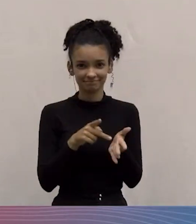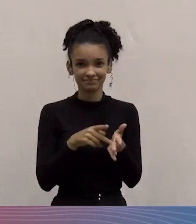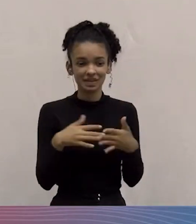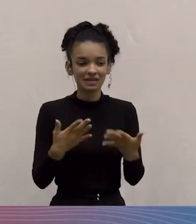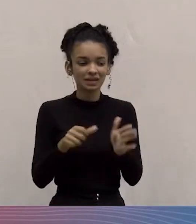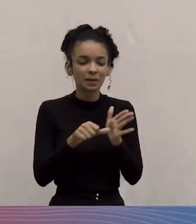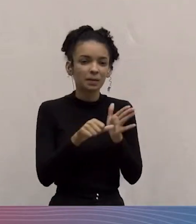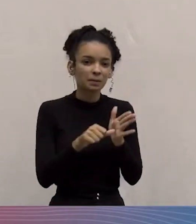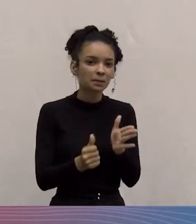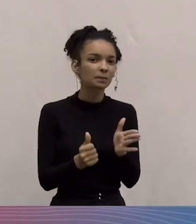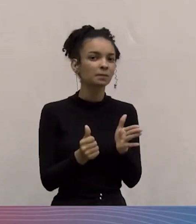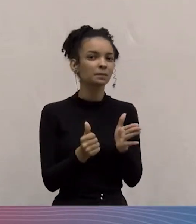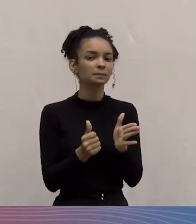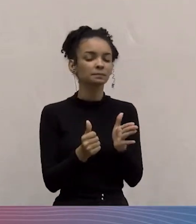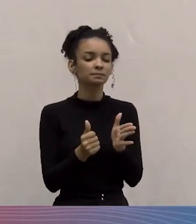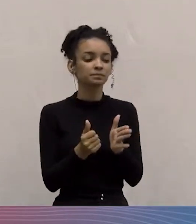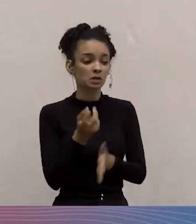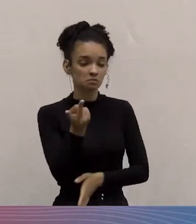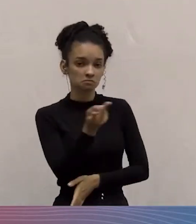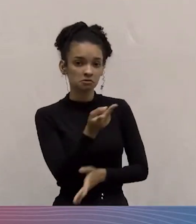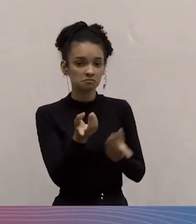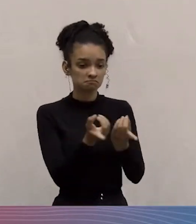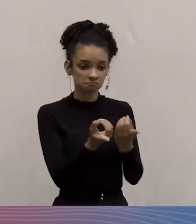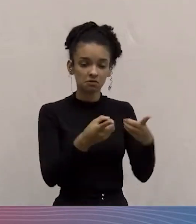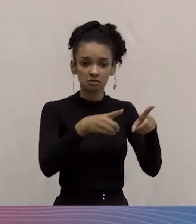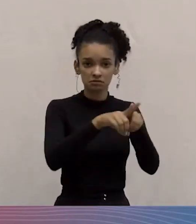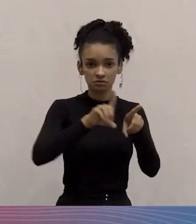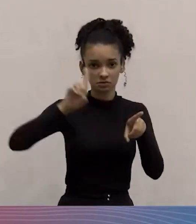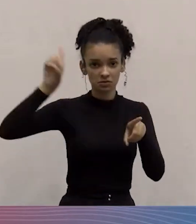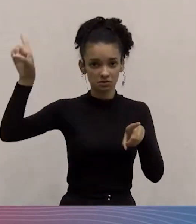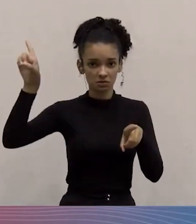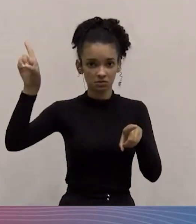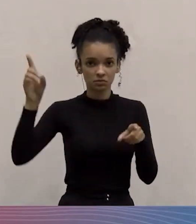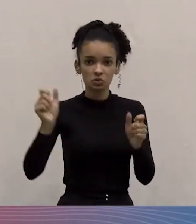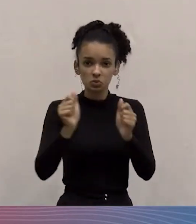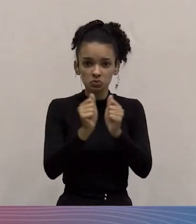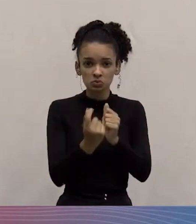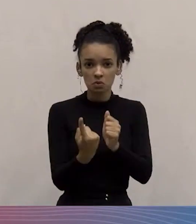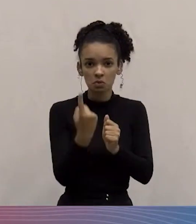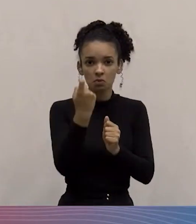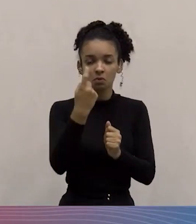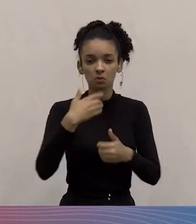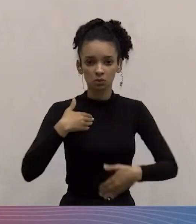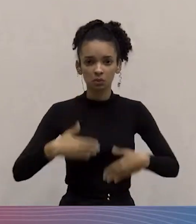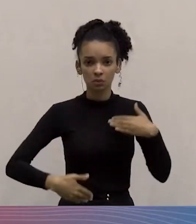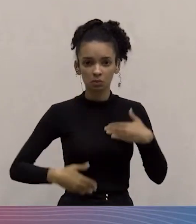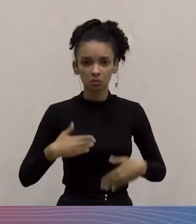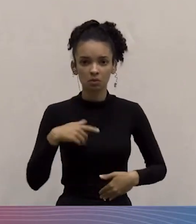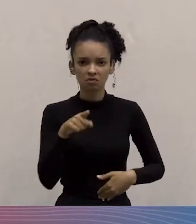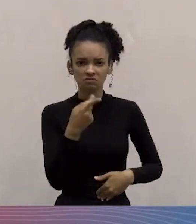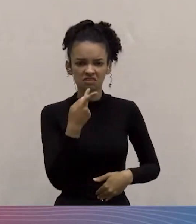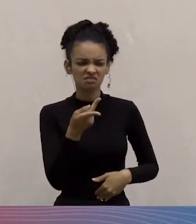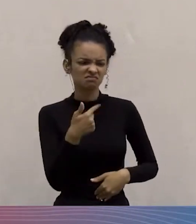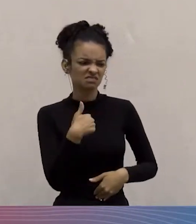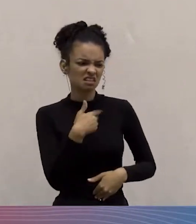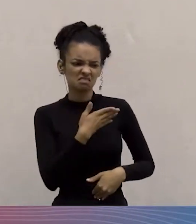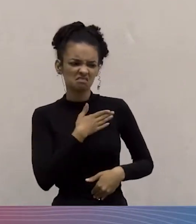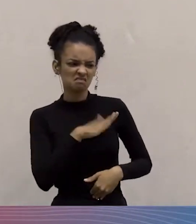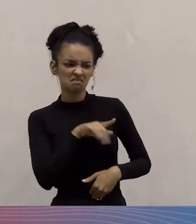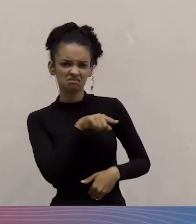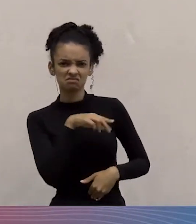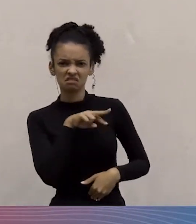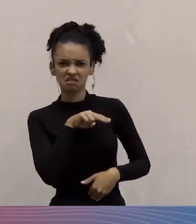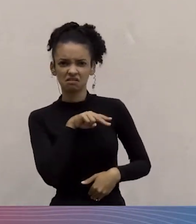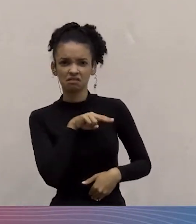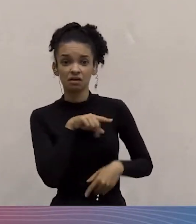Então, primeiramente, ambos foram reconciliados com Deus em um só corpo. Você fala, eu não gosto desse